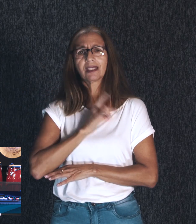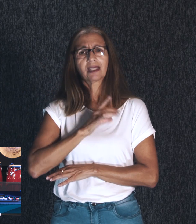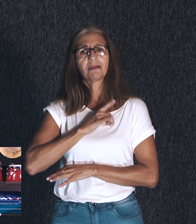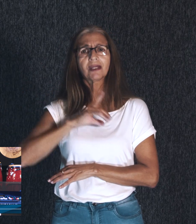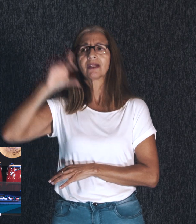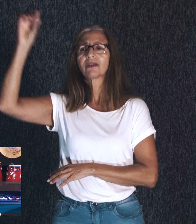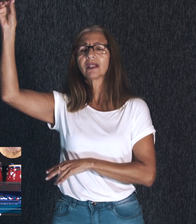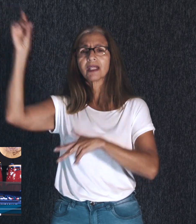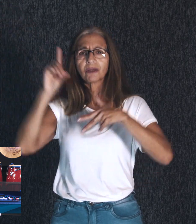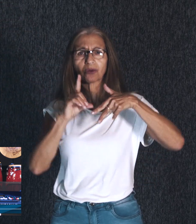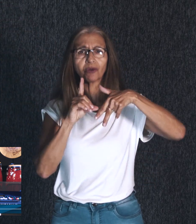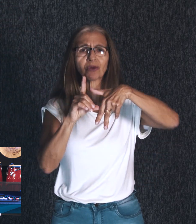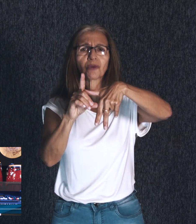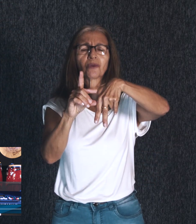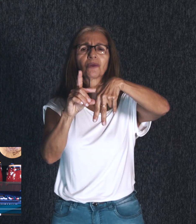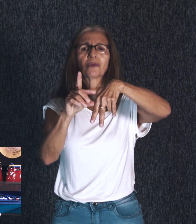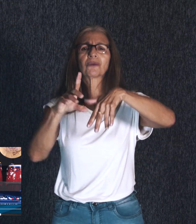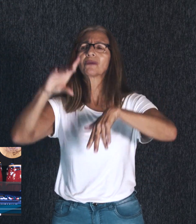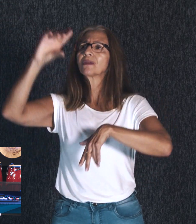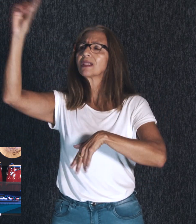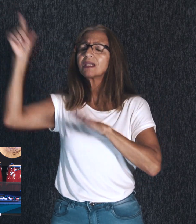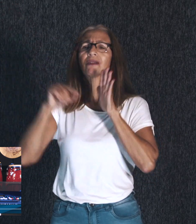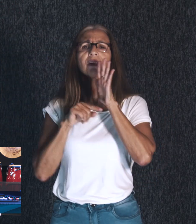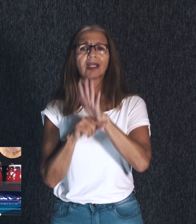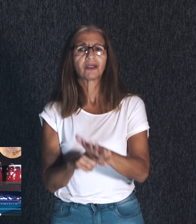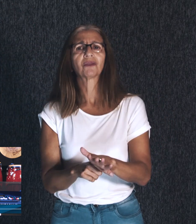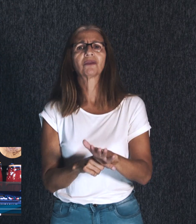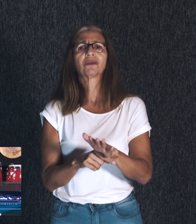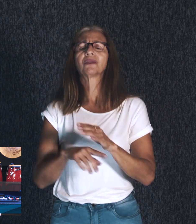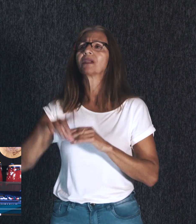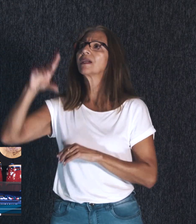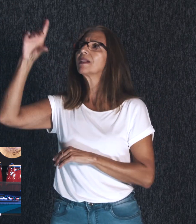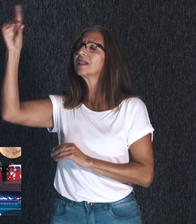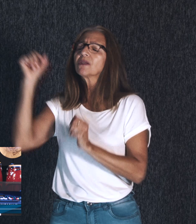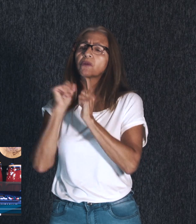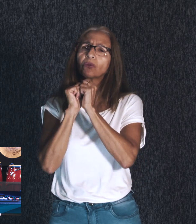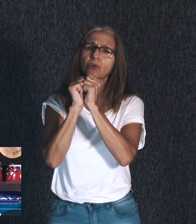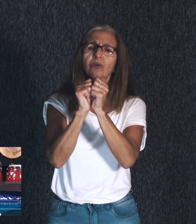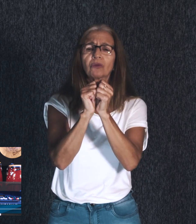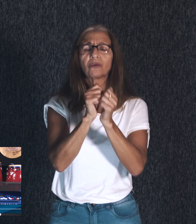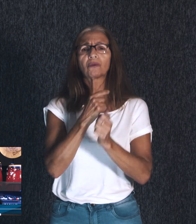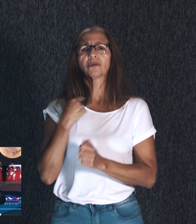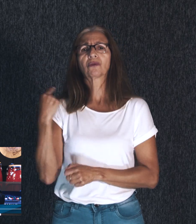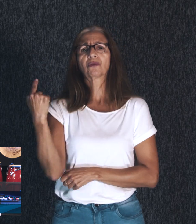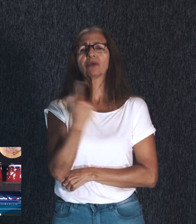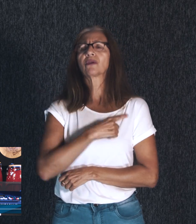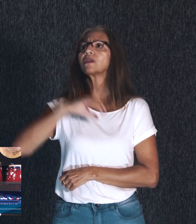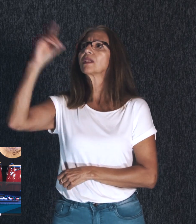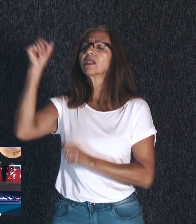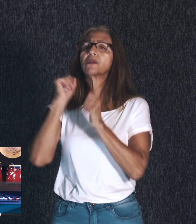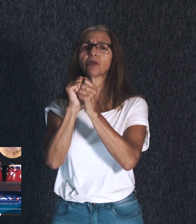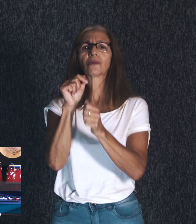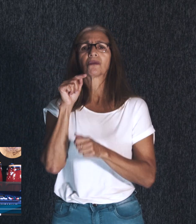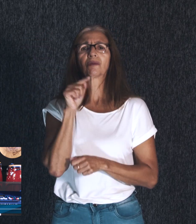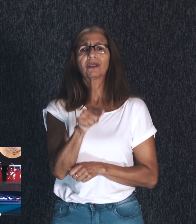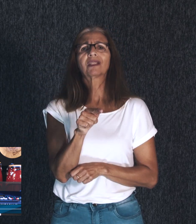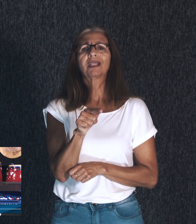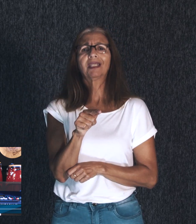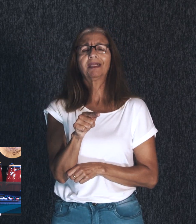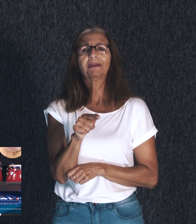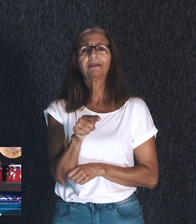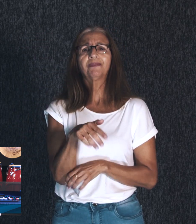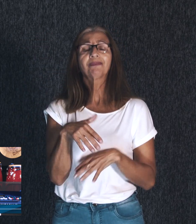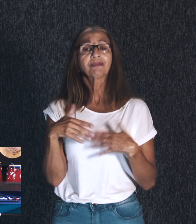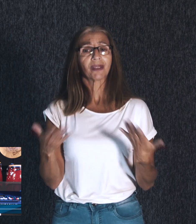você. Não tenha medo, eu estou com você. Portanto, não se renda